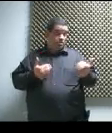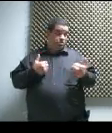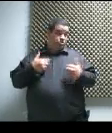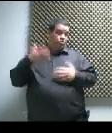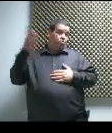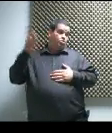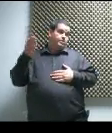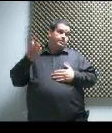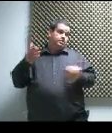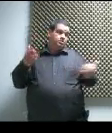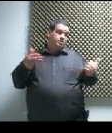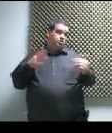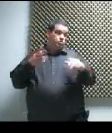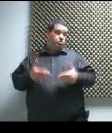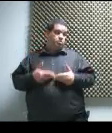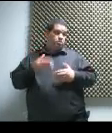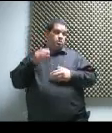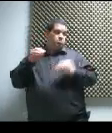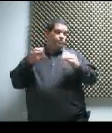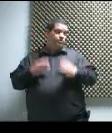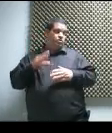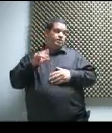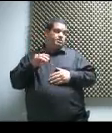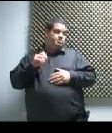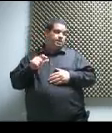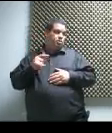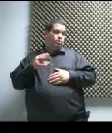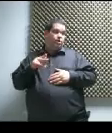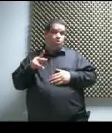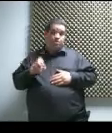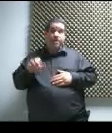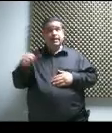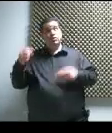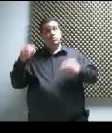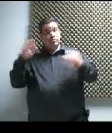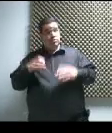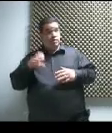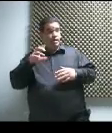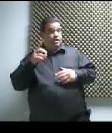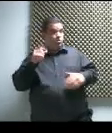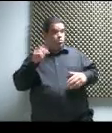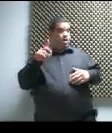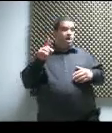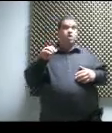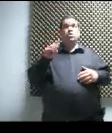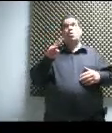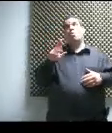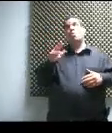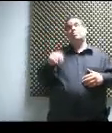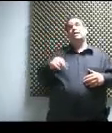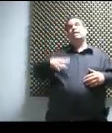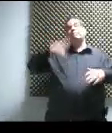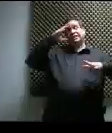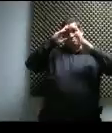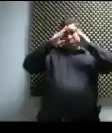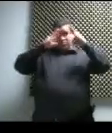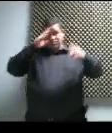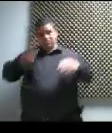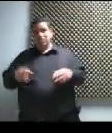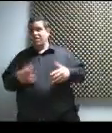mensajito para nuestro invitado, el profesor Ismael Guadalupe, que otro profesor, Eduardo Bobren, le envía muchos saluditos.